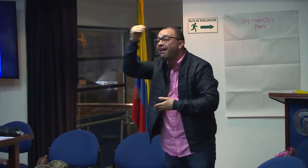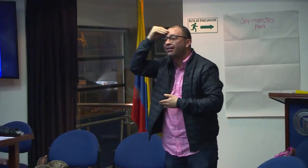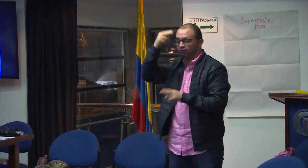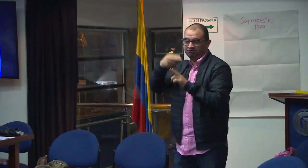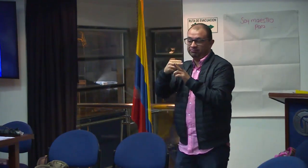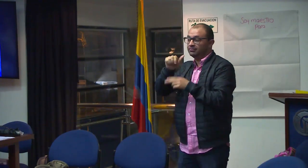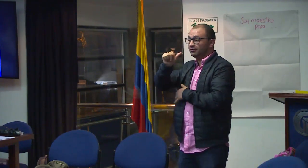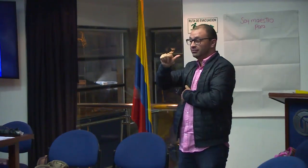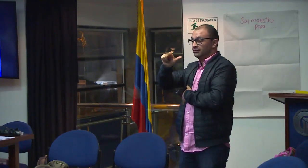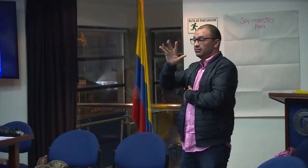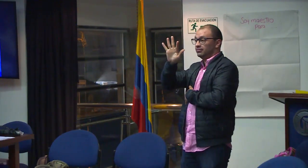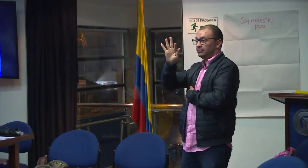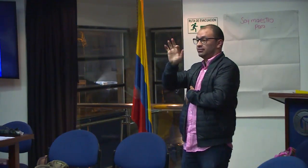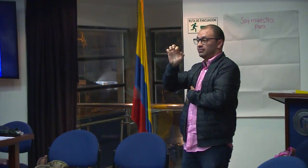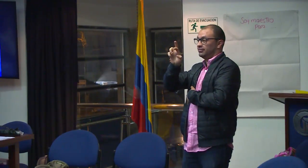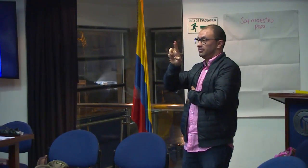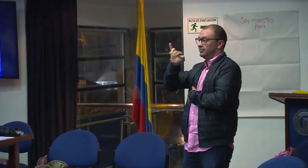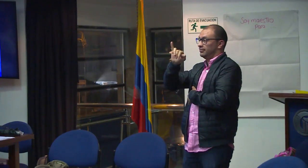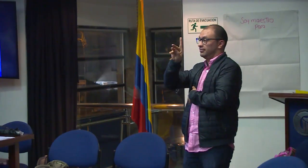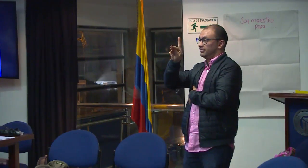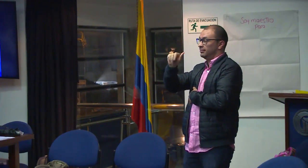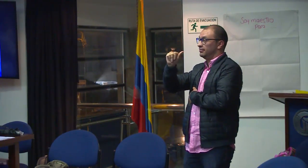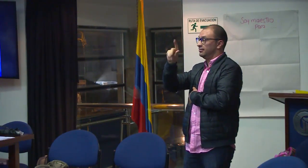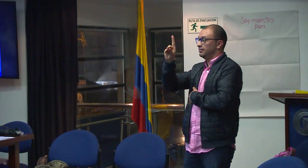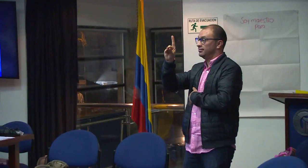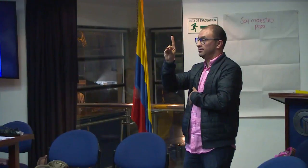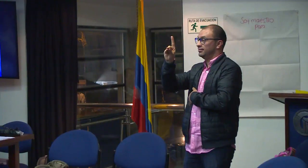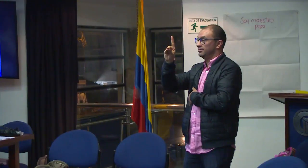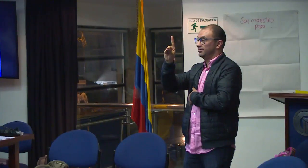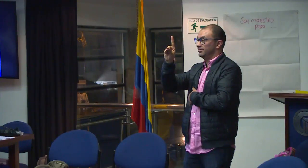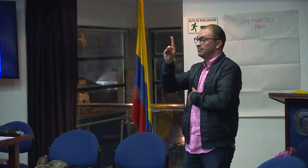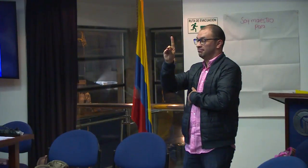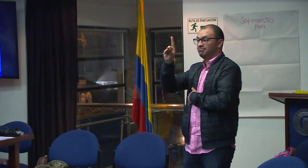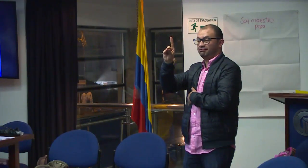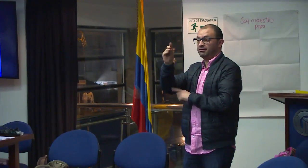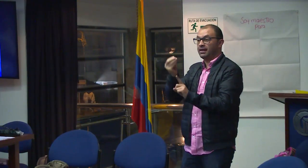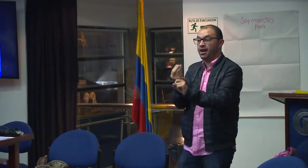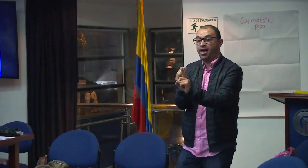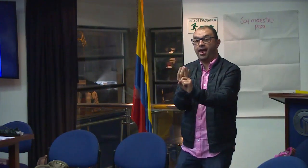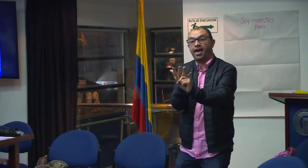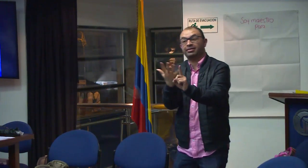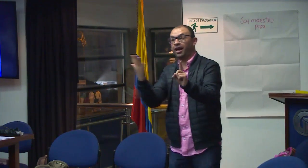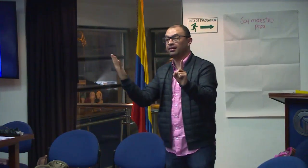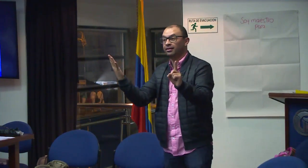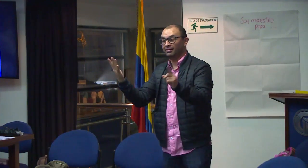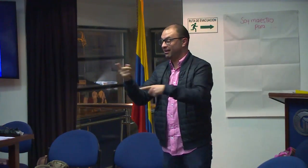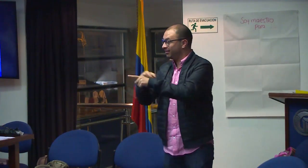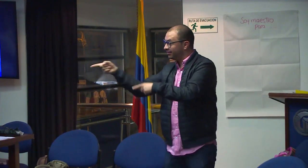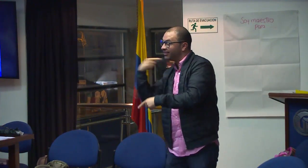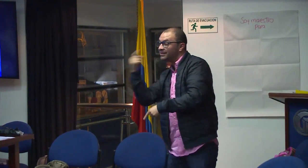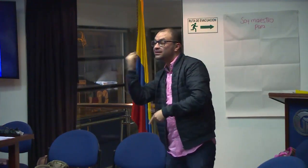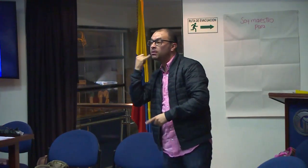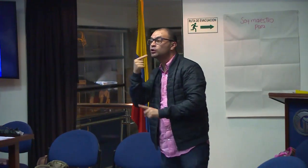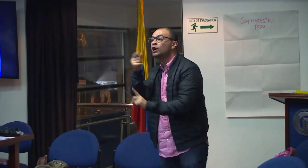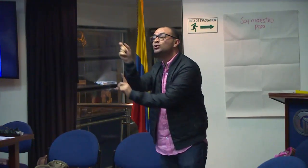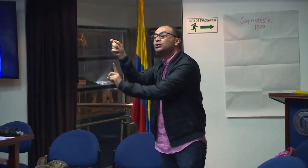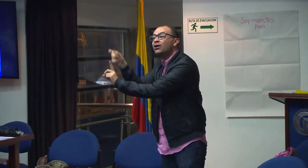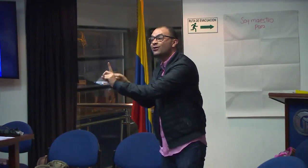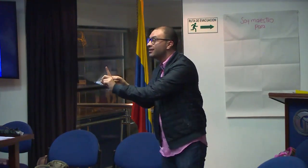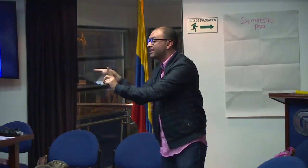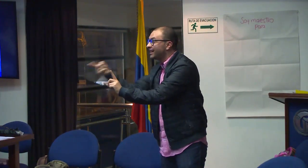como maestro. Y fue allí donde pude entender ese concepto de alteridad. Esta es la seña.